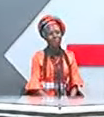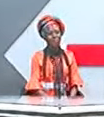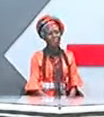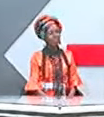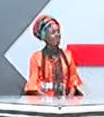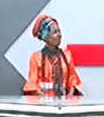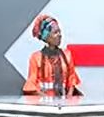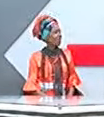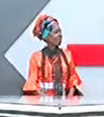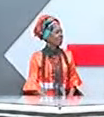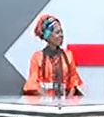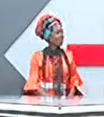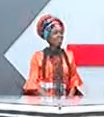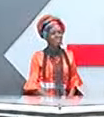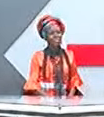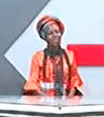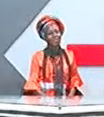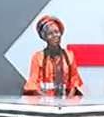nga